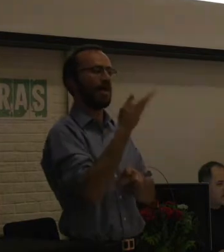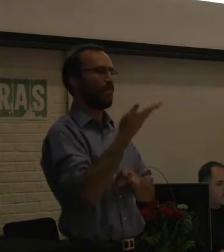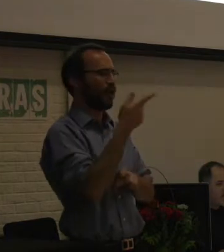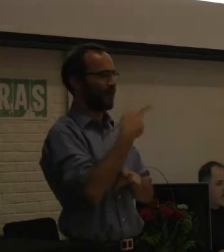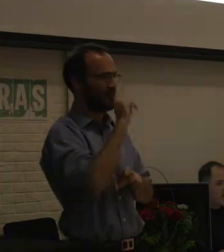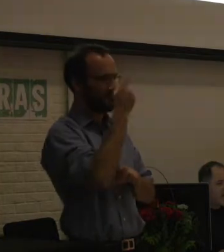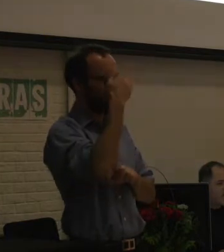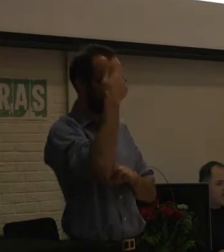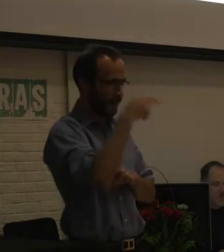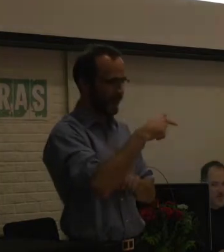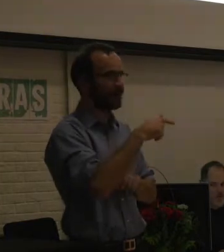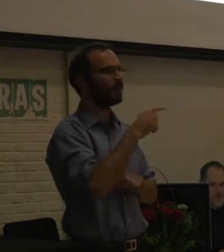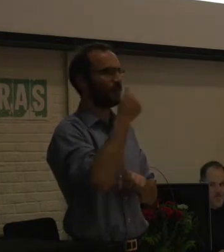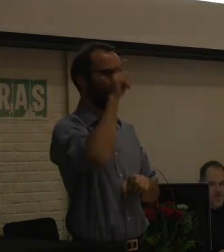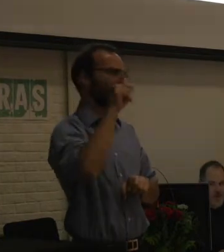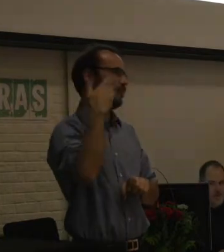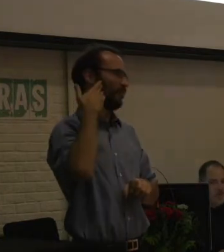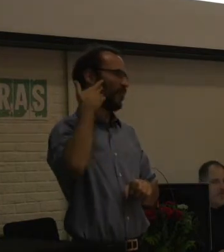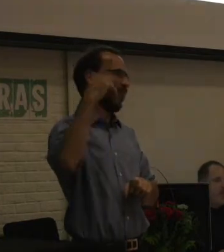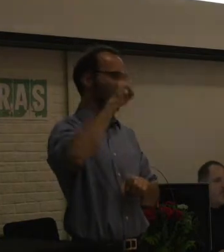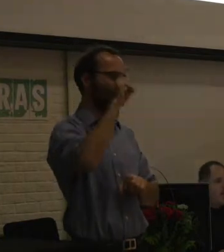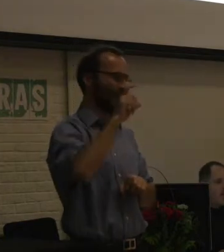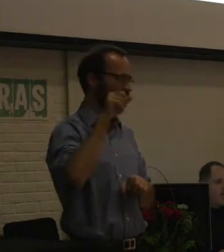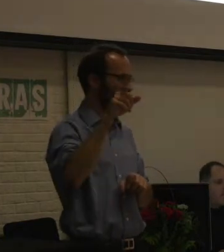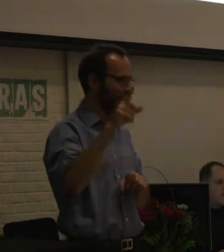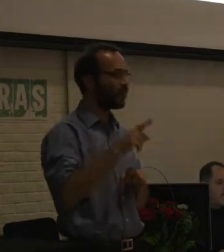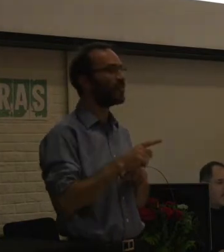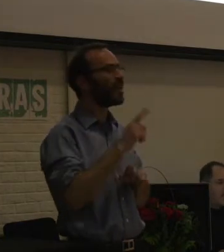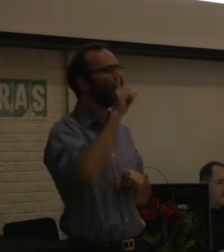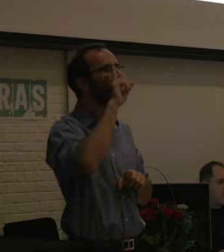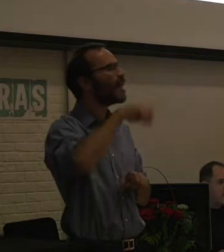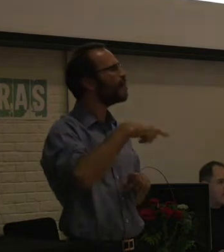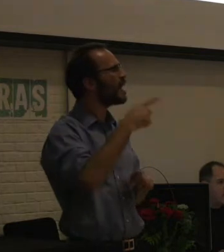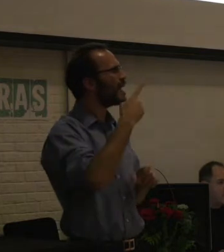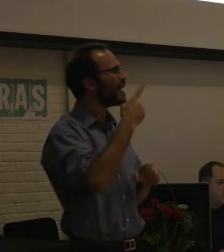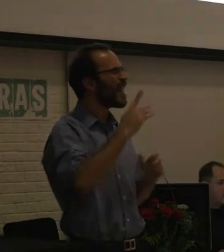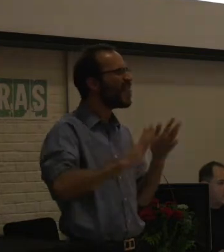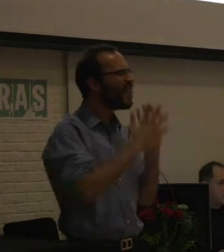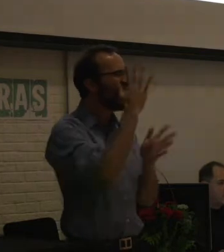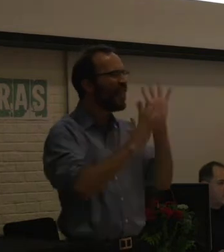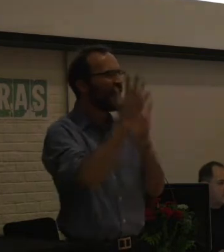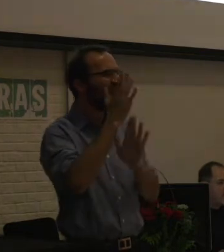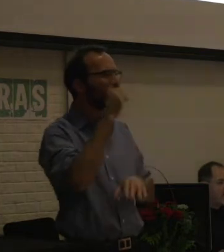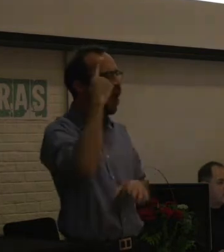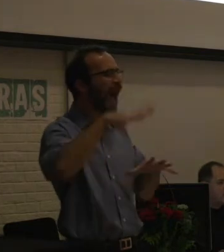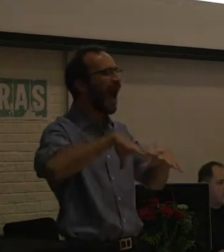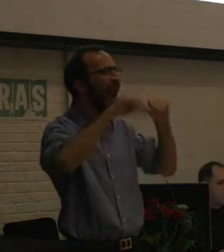sobre el genio florentino. También hablo del incendio del Alcázar, que, bueno, como todos sabéis, antes del Palacio